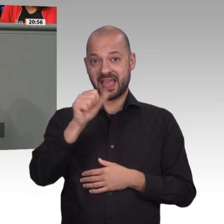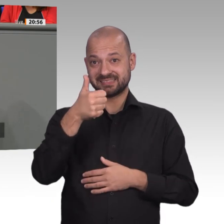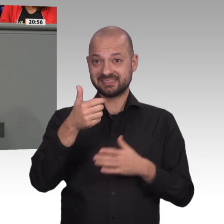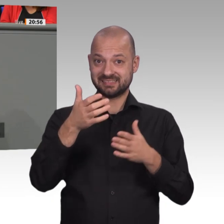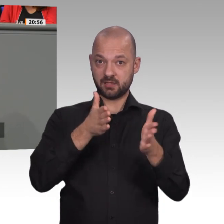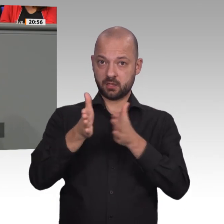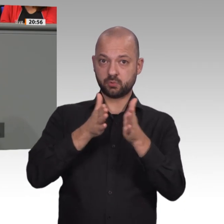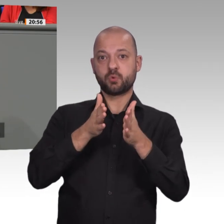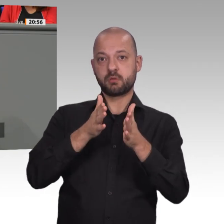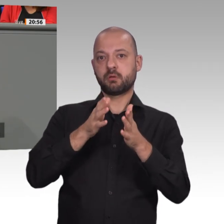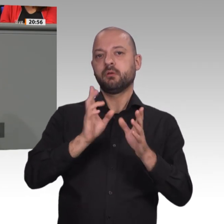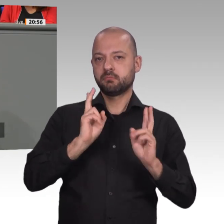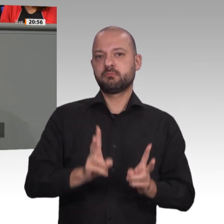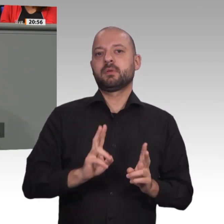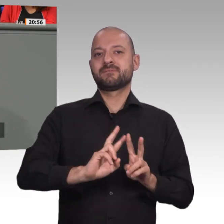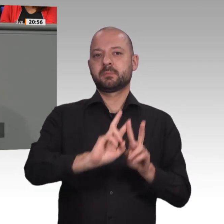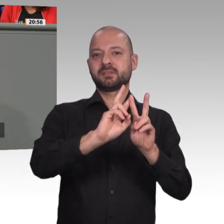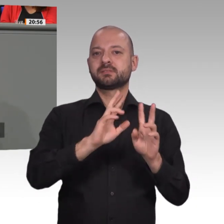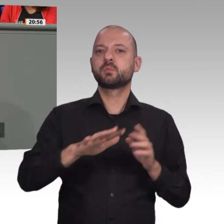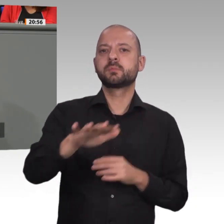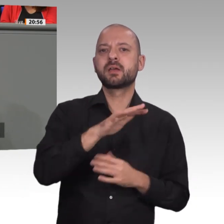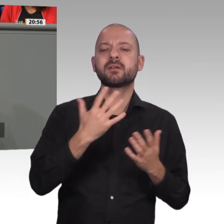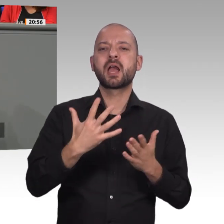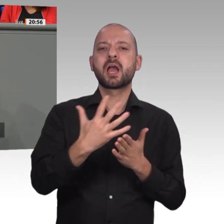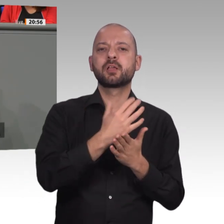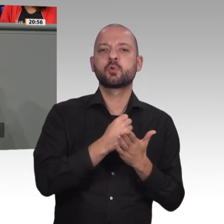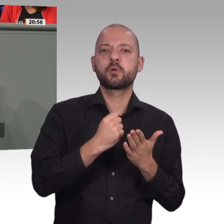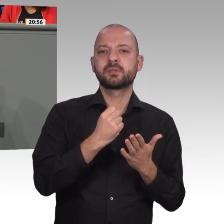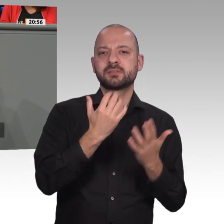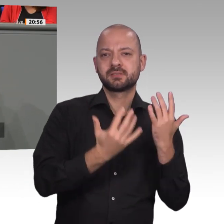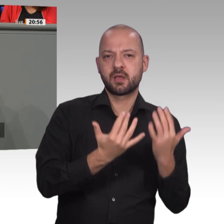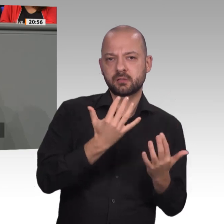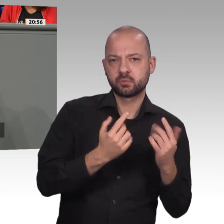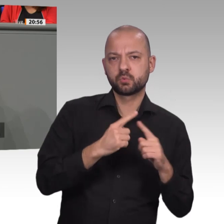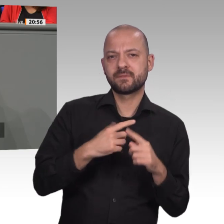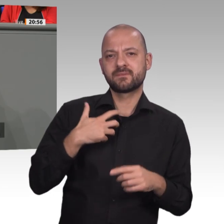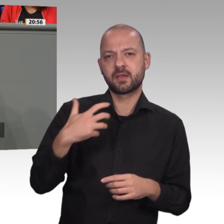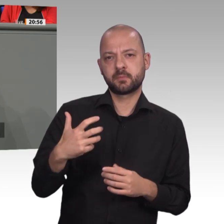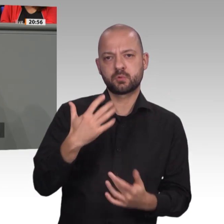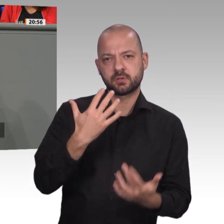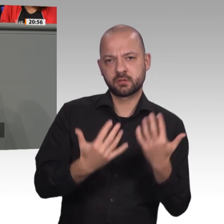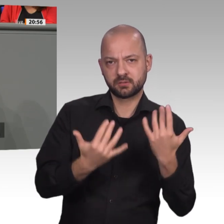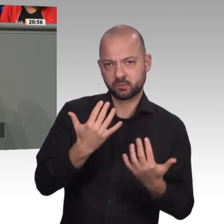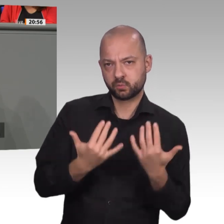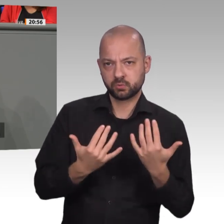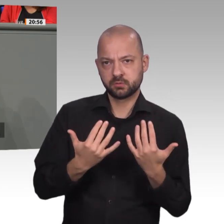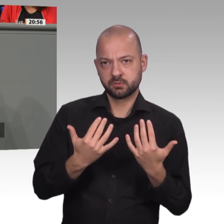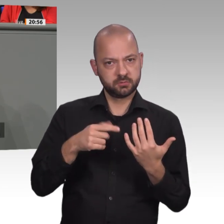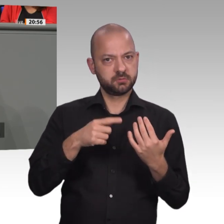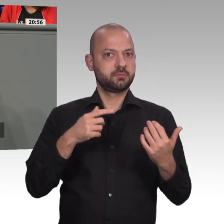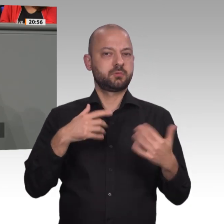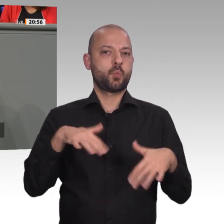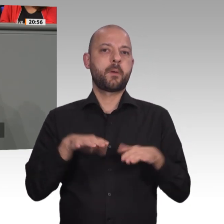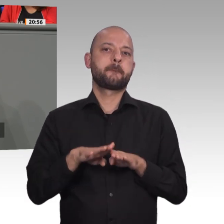von vielen als sogenanntes Heiratsverbot, die von vielen als sogenanntes Heiratsverbot angesehene Anrechnung des Partnereinkommens